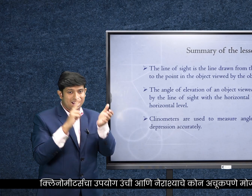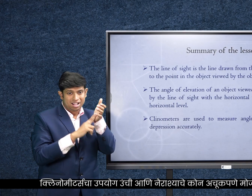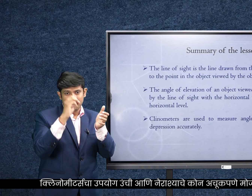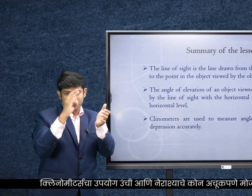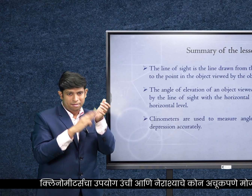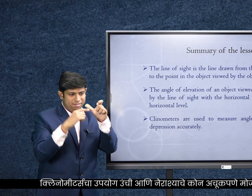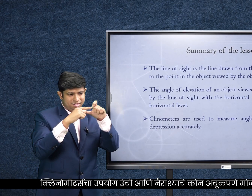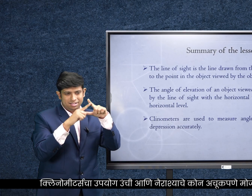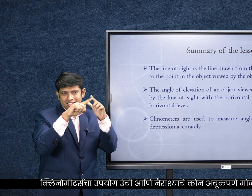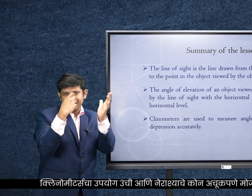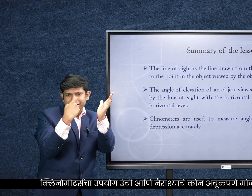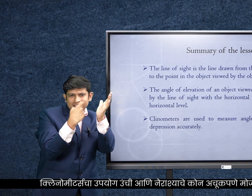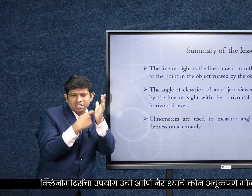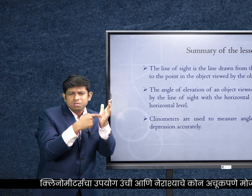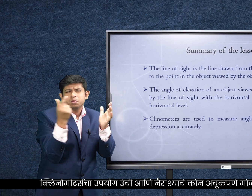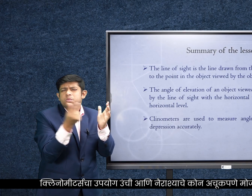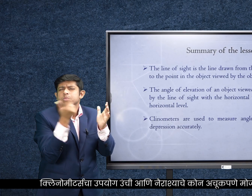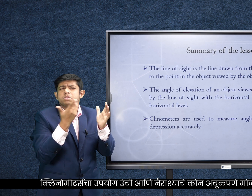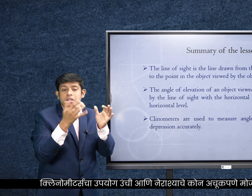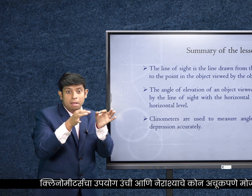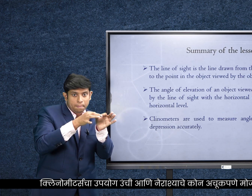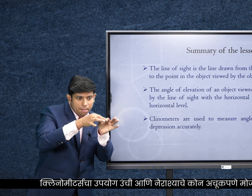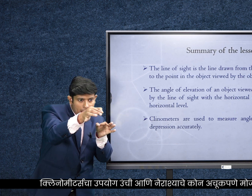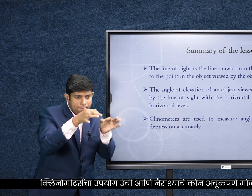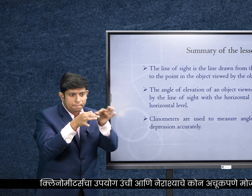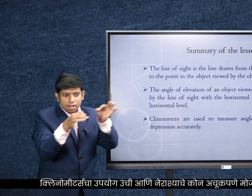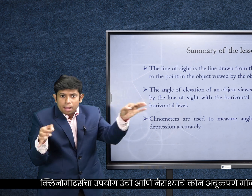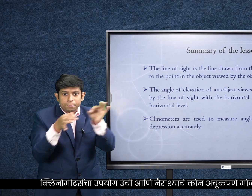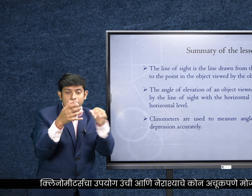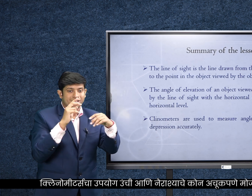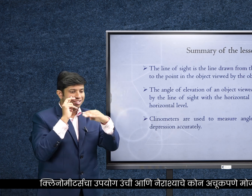क्लिनोमीटर्सचा उपयोग उंची आणि नैराश्याचे कोन अचूकपणे मोजण्यासाठी केला जातो.